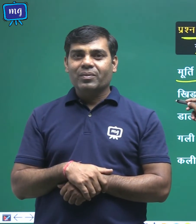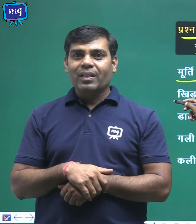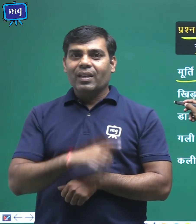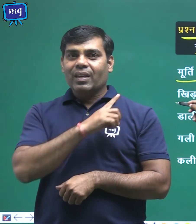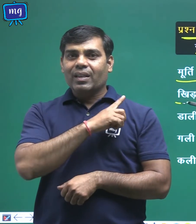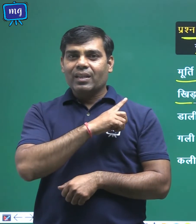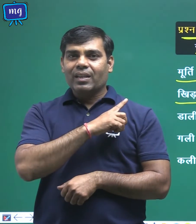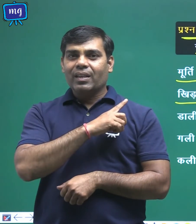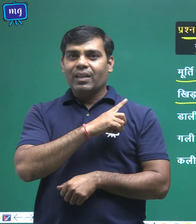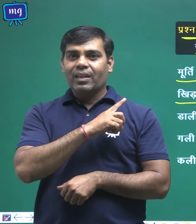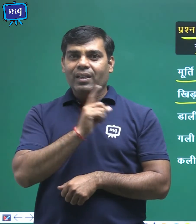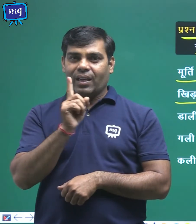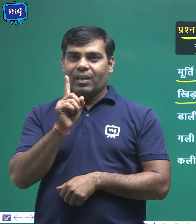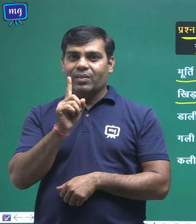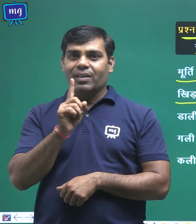खिड़की,